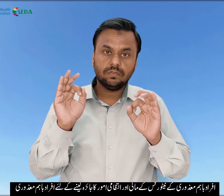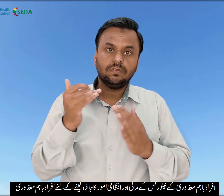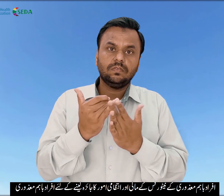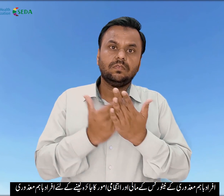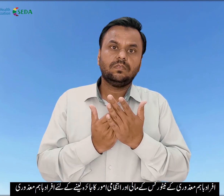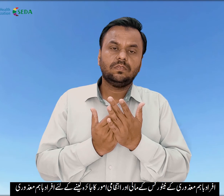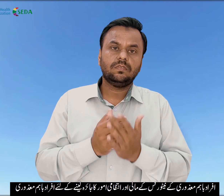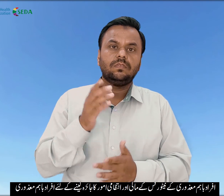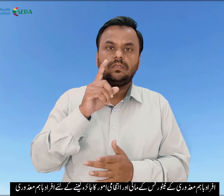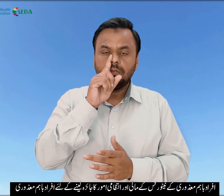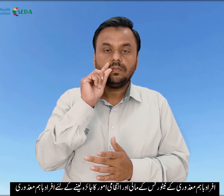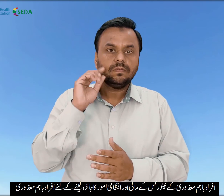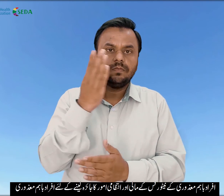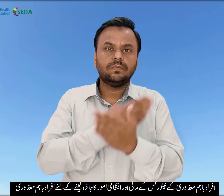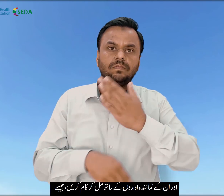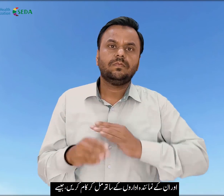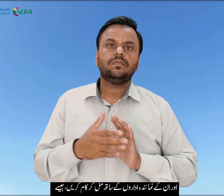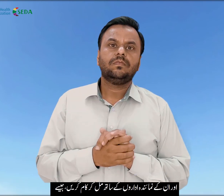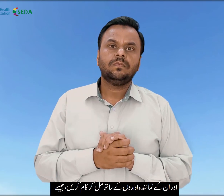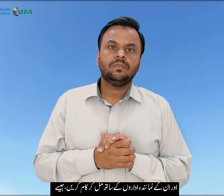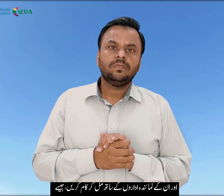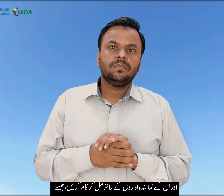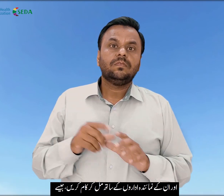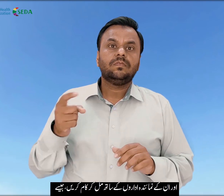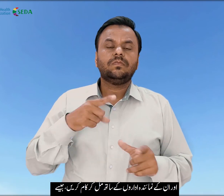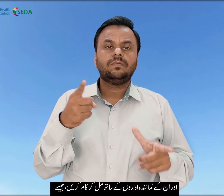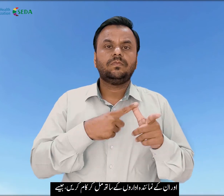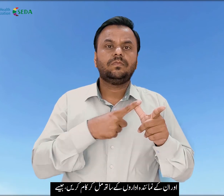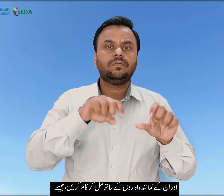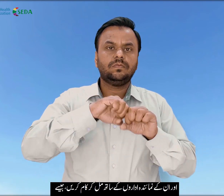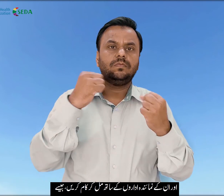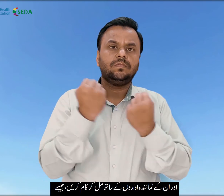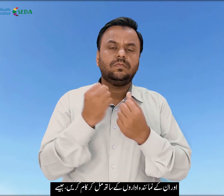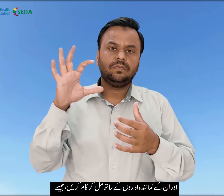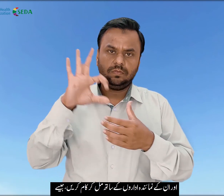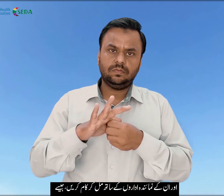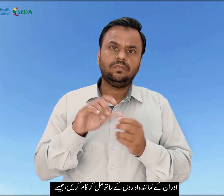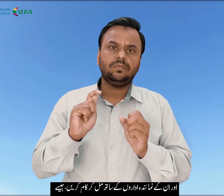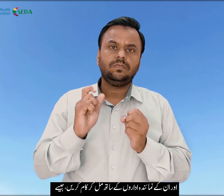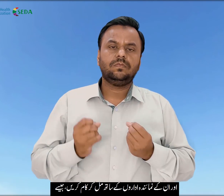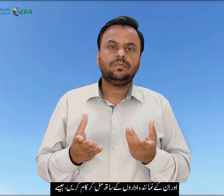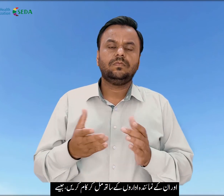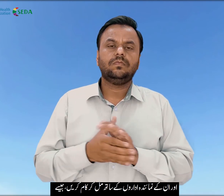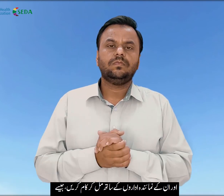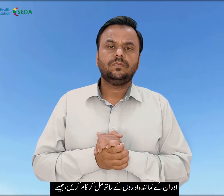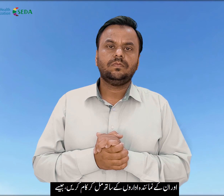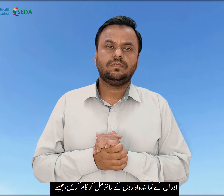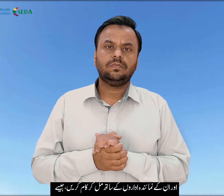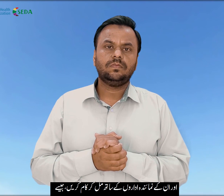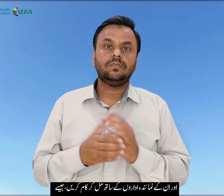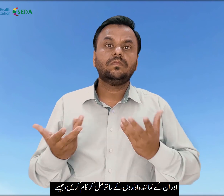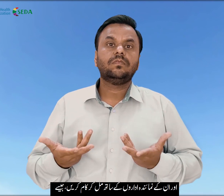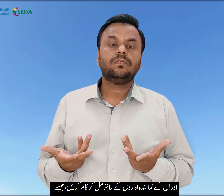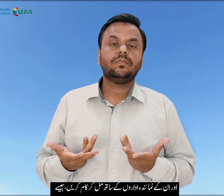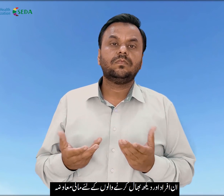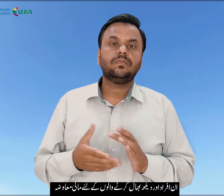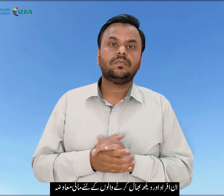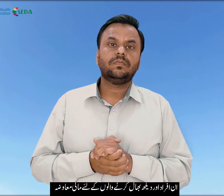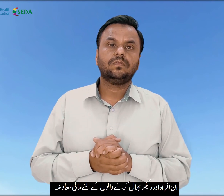افراد بہم معذوری اور ان کے نمائندہ اداروں کے ساتھ مل کر کام کریں، جیسے ان